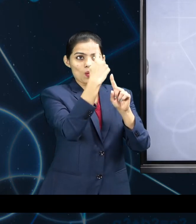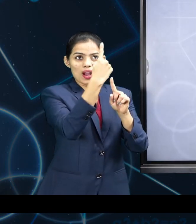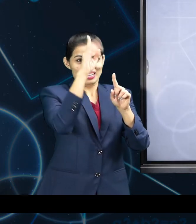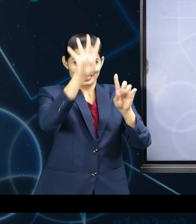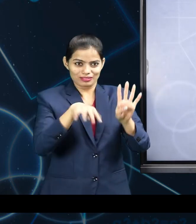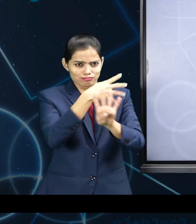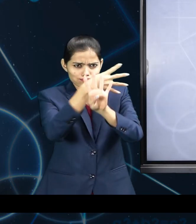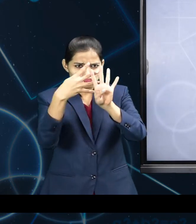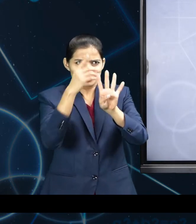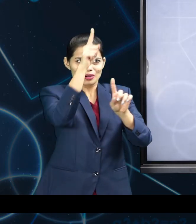క్వాడ్రంట్ వర్గీకరణ.